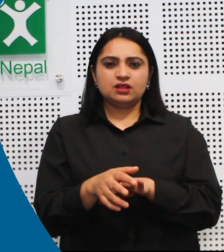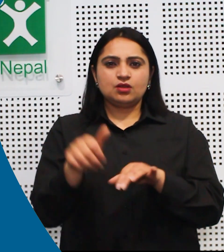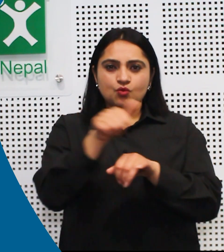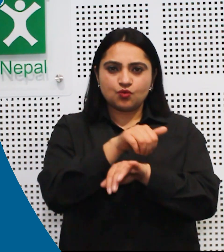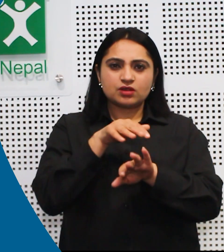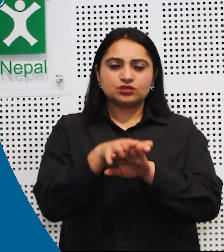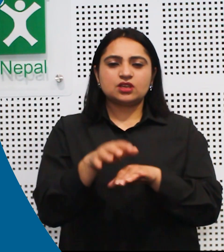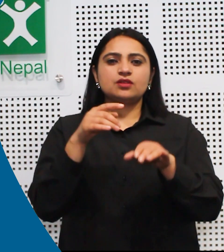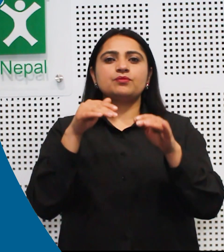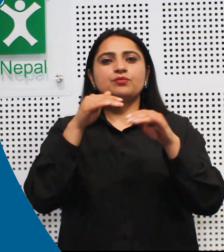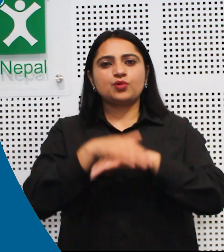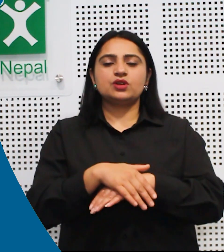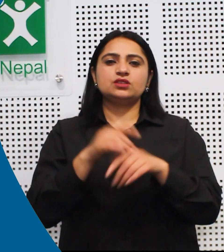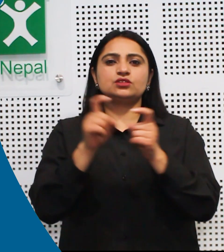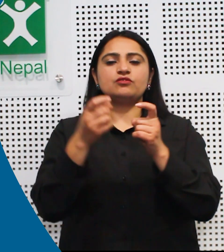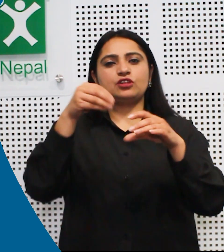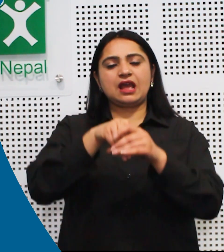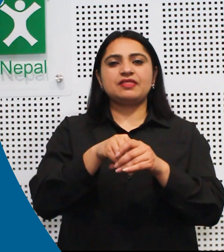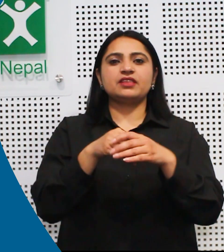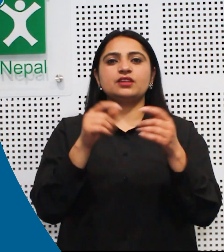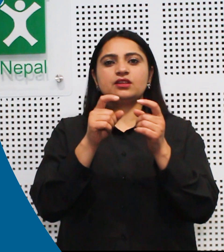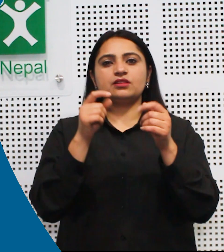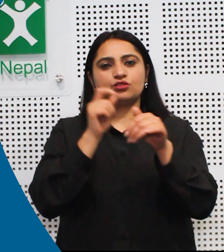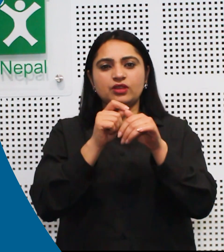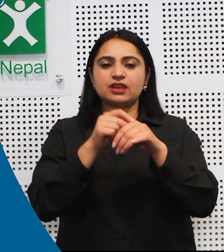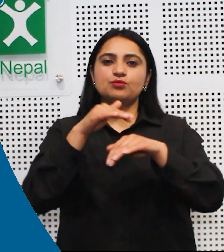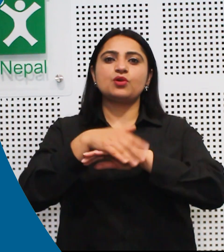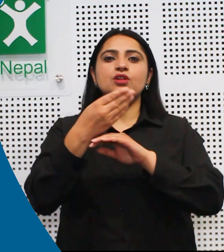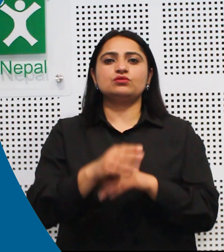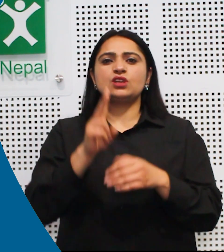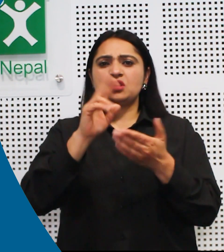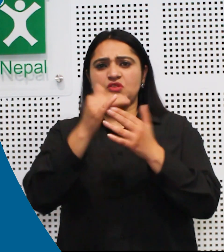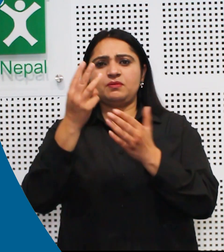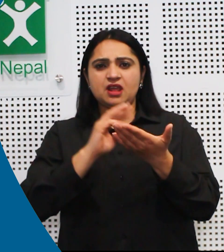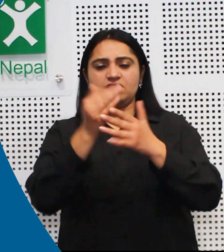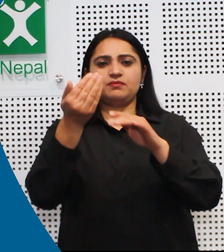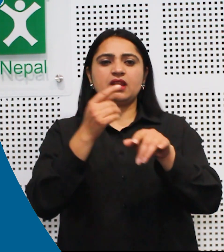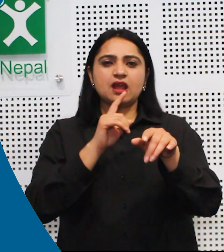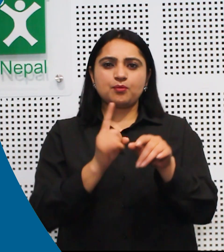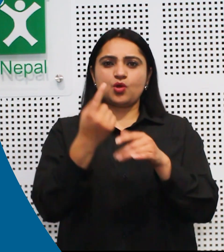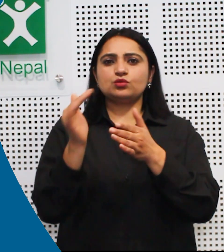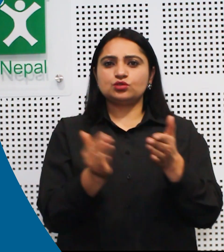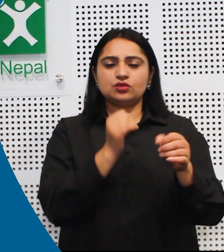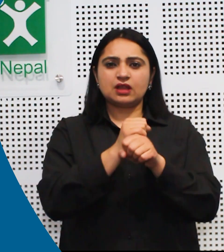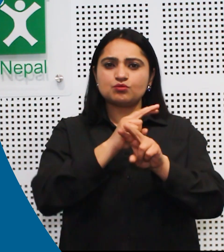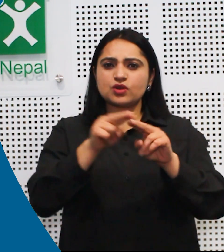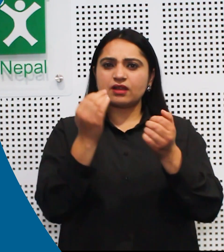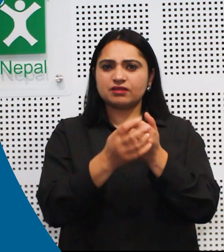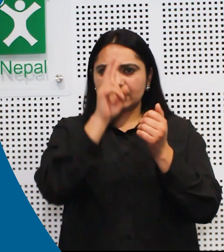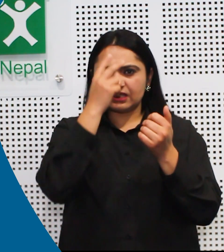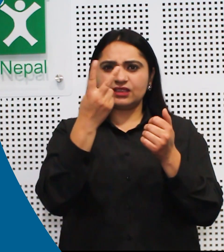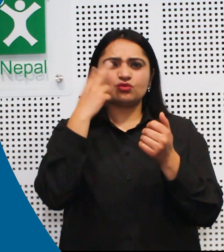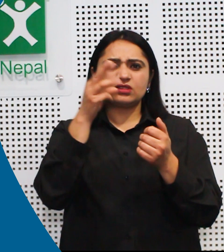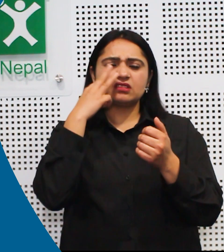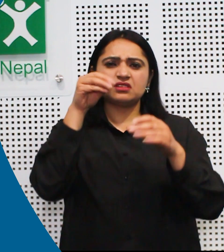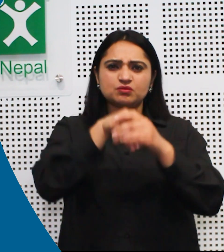छलफल आफ्नो इन्टरनल तयारी चाहिँ यसमा हुन्छ। 2 महिना 3 महिना लगाएर 4 महिना लगाएर पहिलो चरणको काम सम्पन्न हुने हो कि 2 दिन